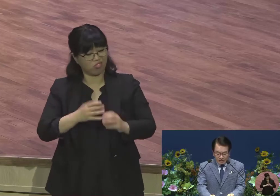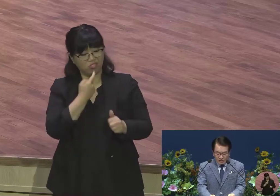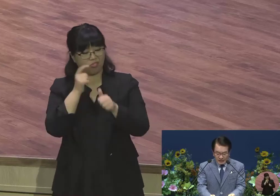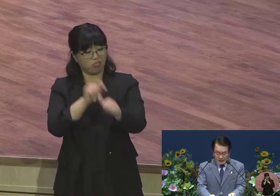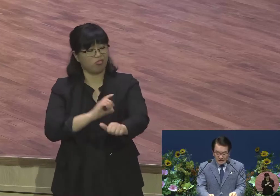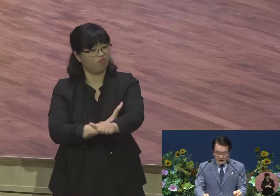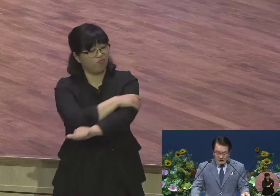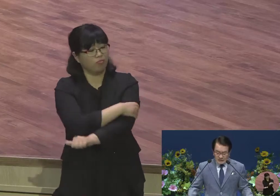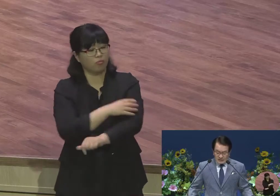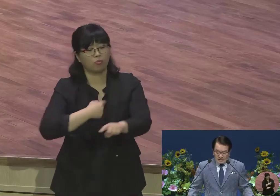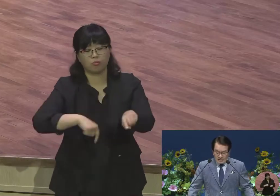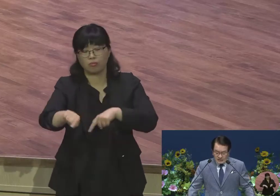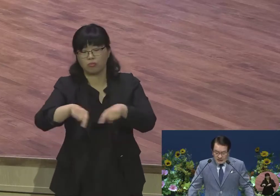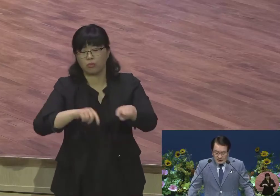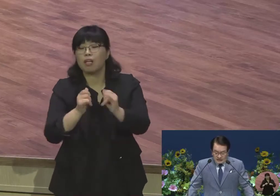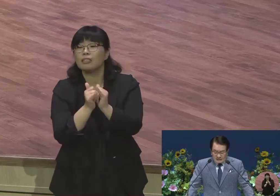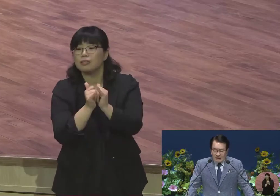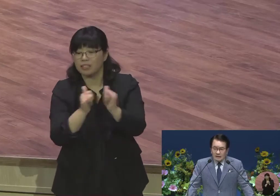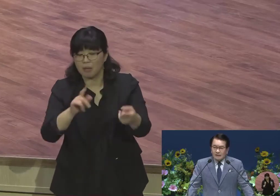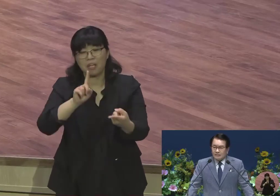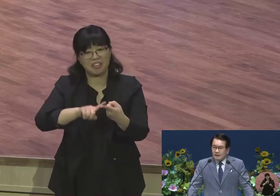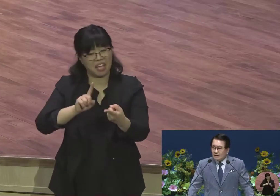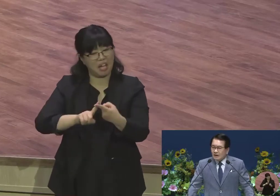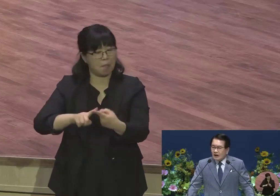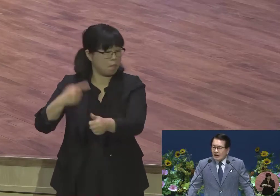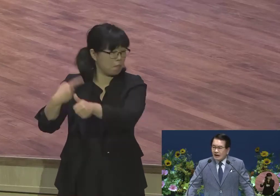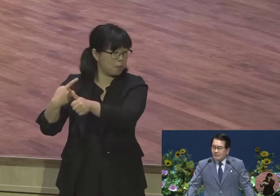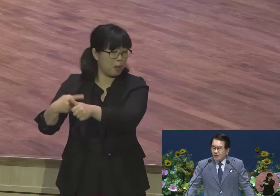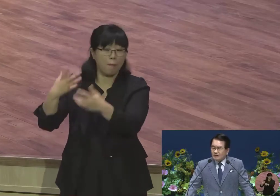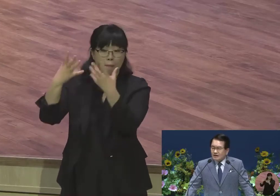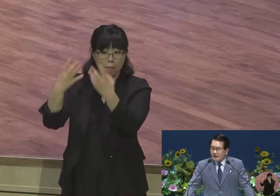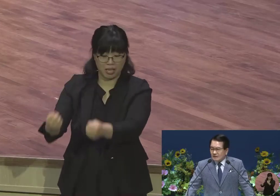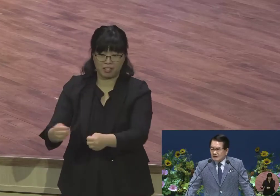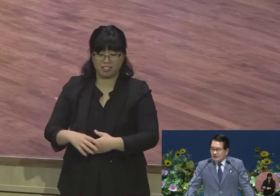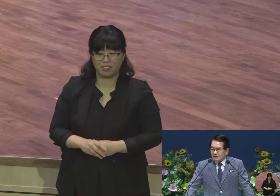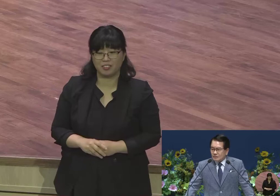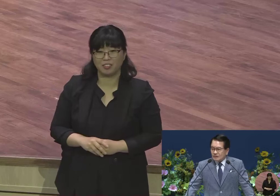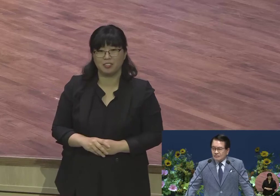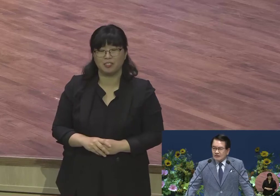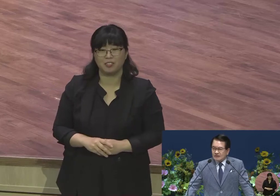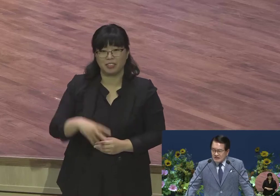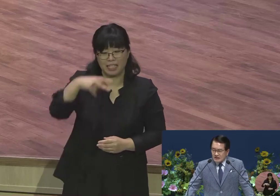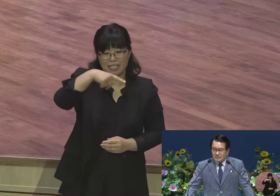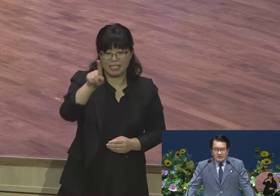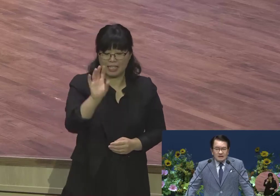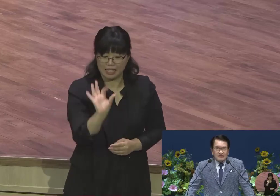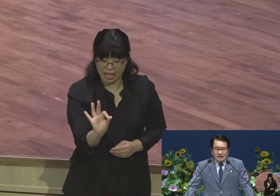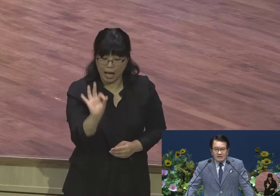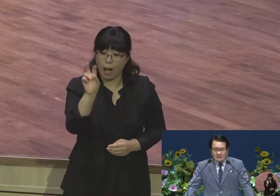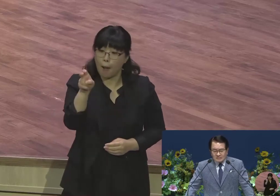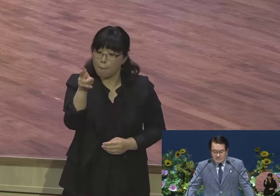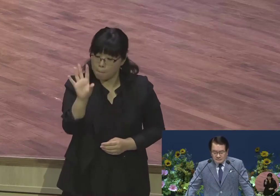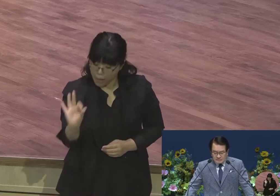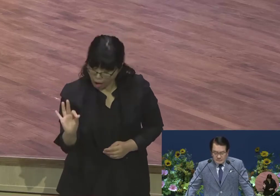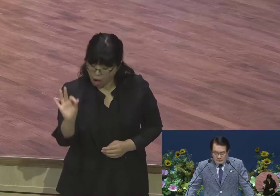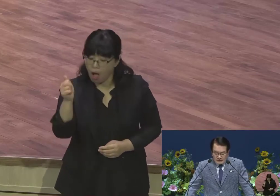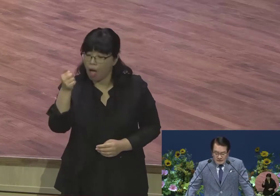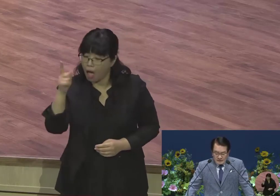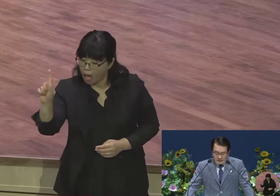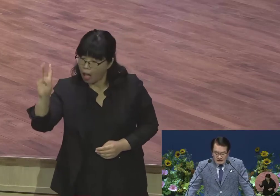해 라고 말하는 그러니까 상명하복 스타일이에요 위에서 기시하면 그냥 따라